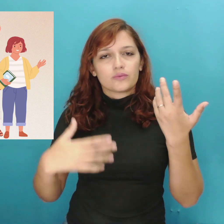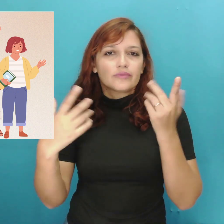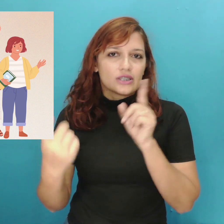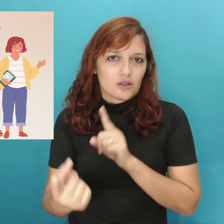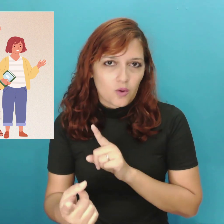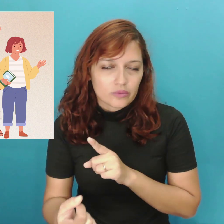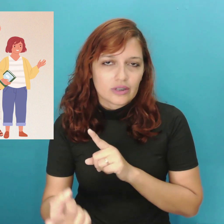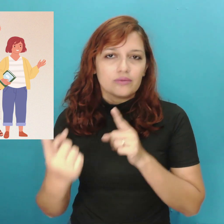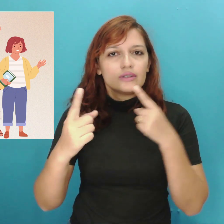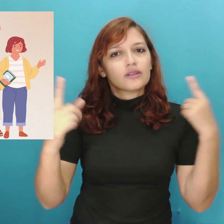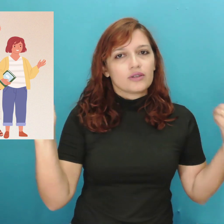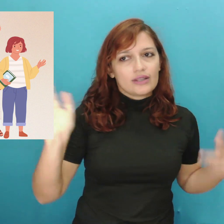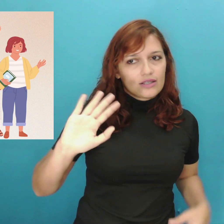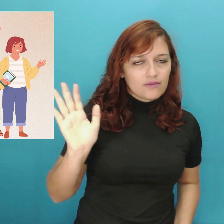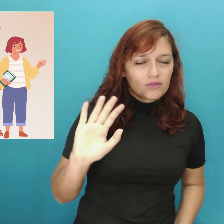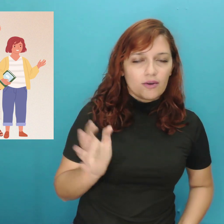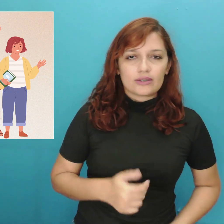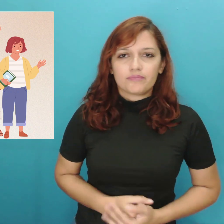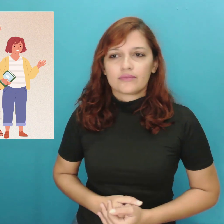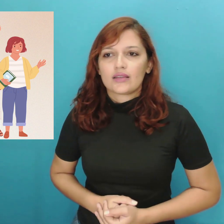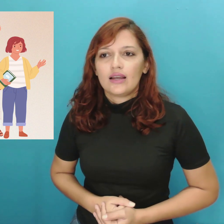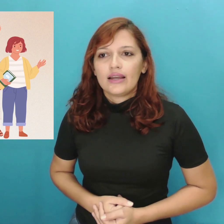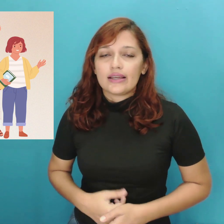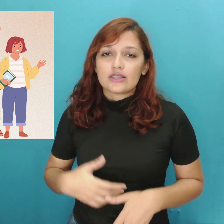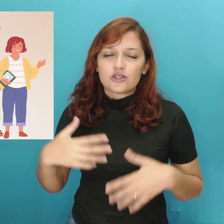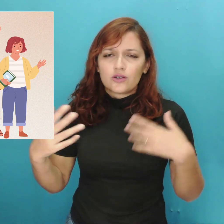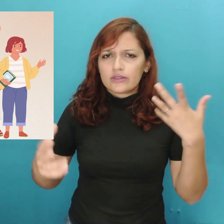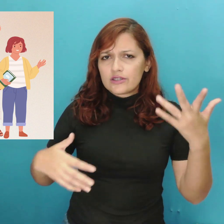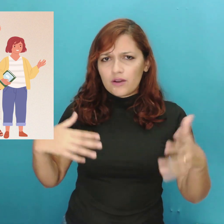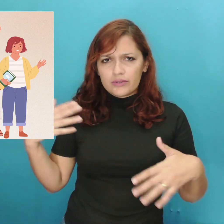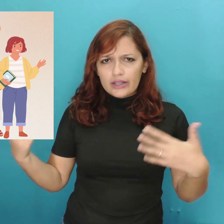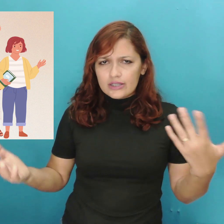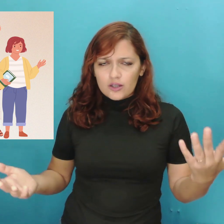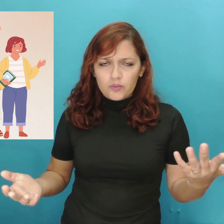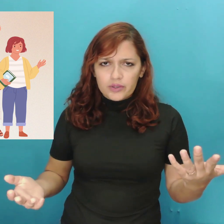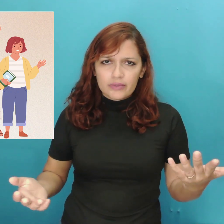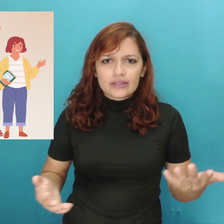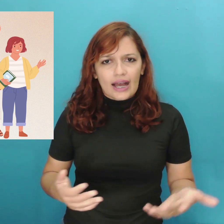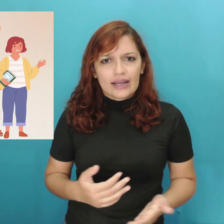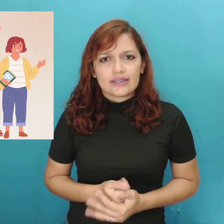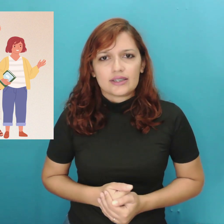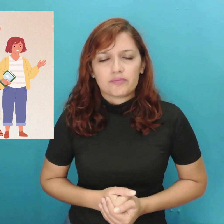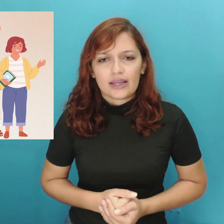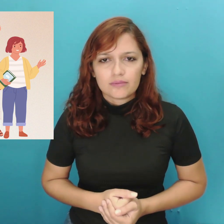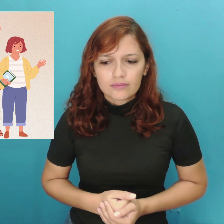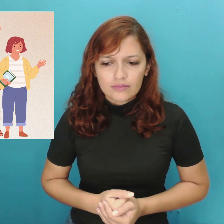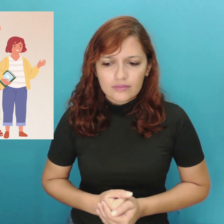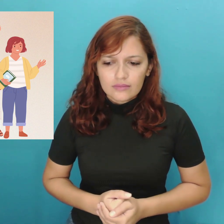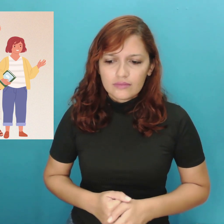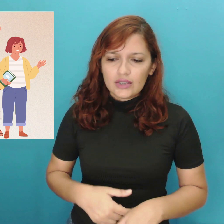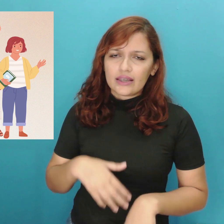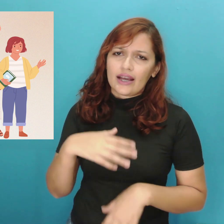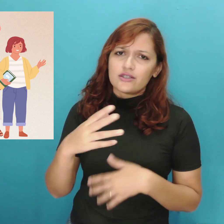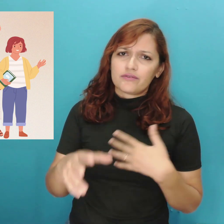se encontram e quando elas vão embora. Existem outras formas deles se cumprimentarem também, que aí já